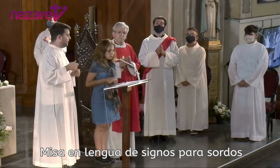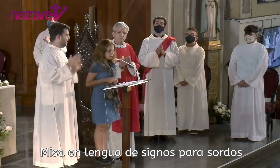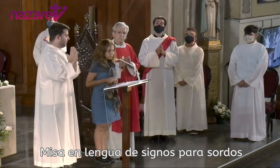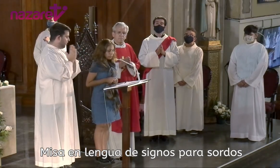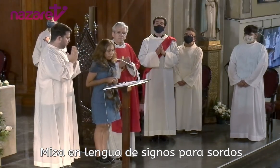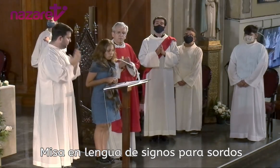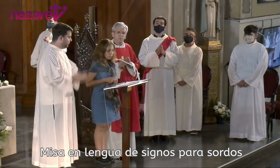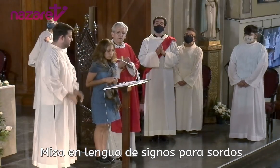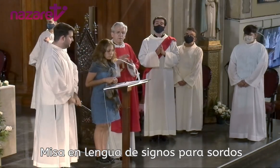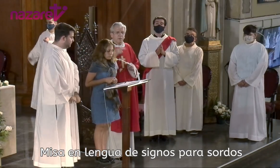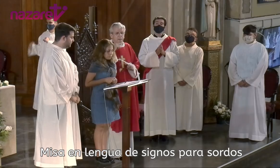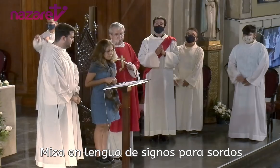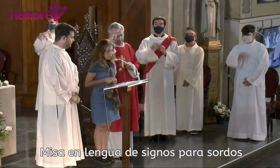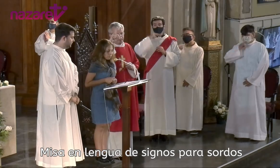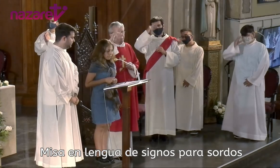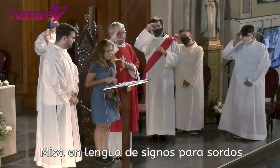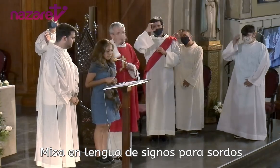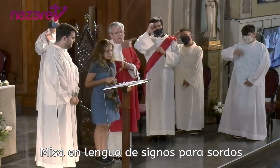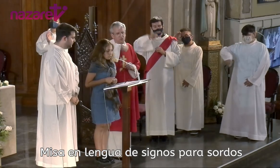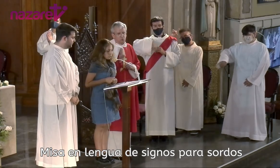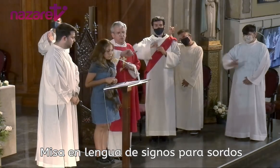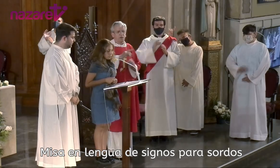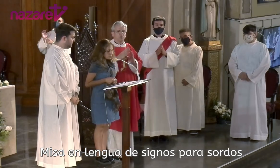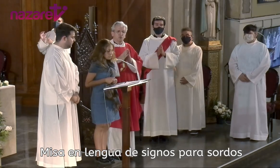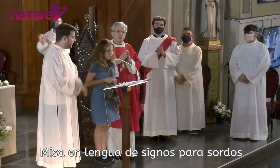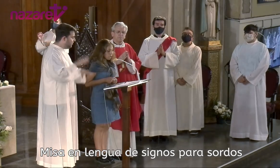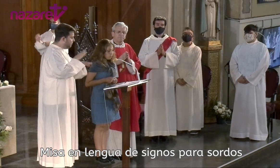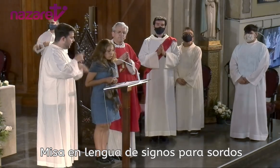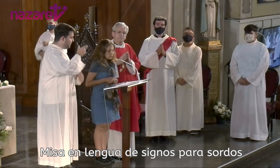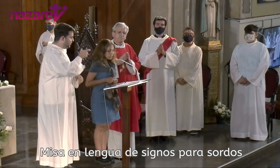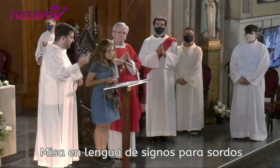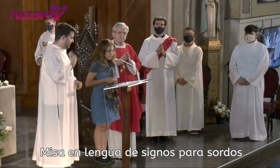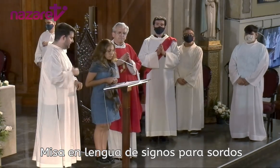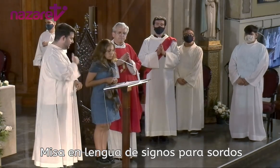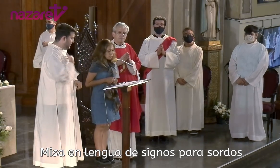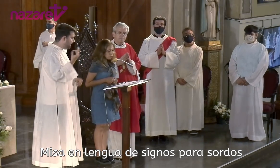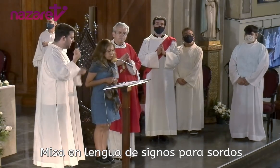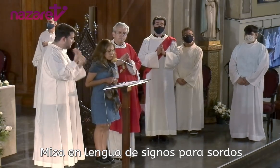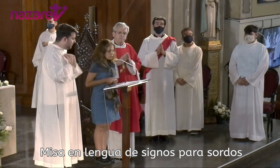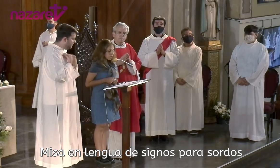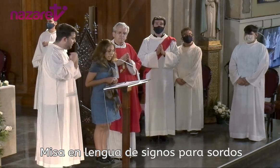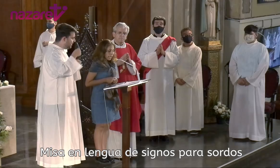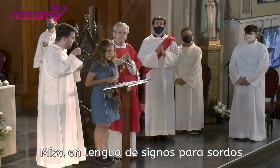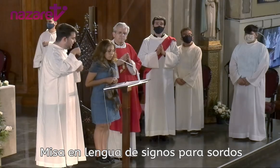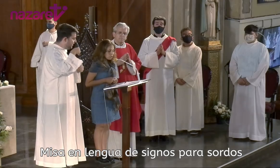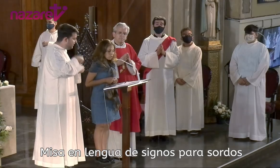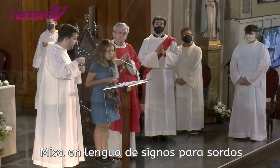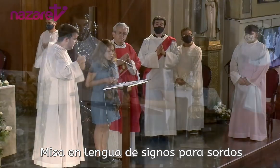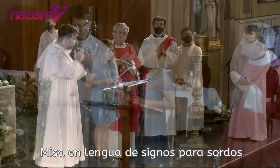apóstoles. Oremos. Padre, escúchanos. Por los cristianos que vivimos la devoción del